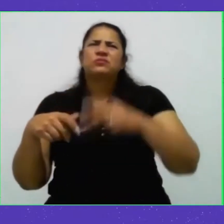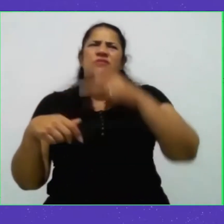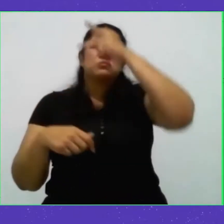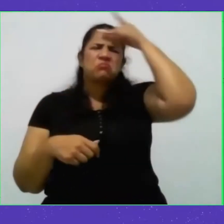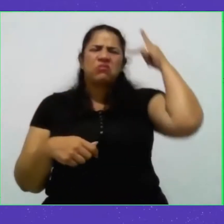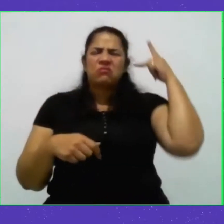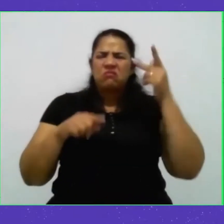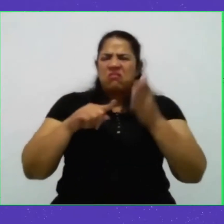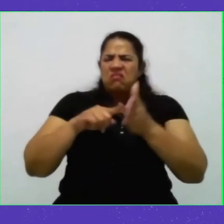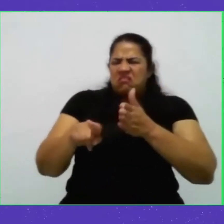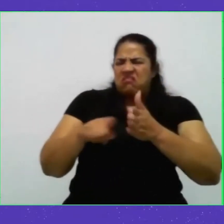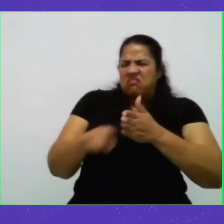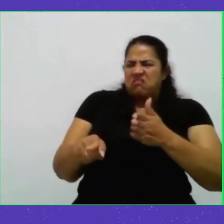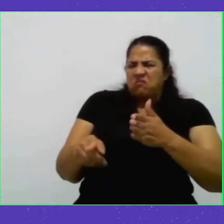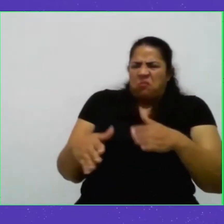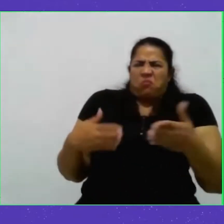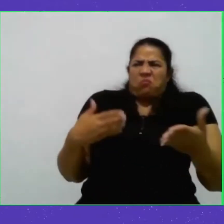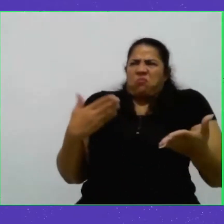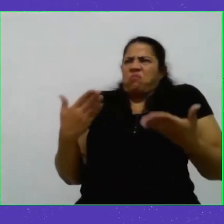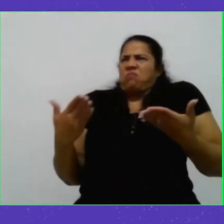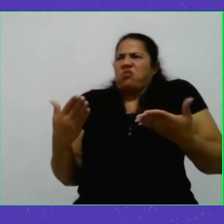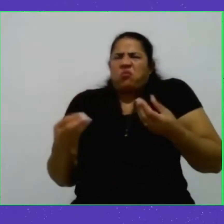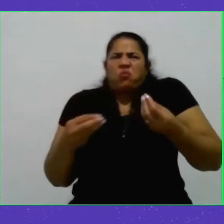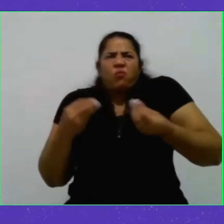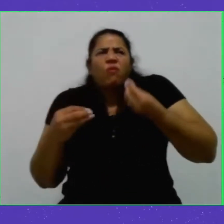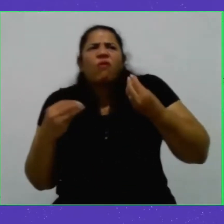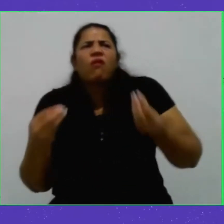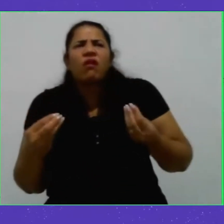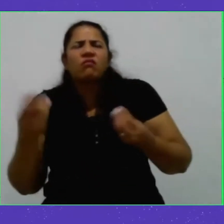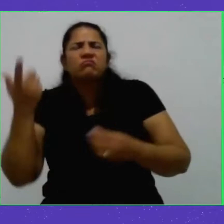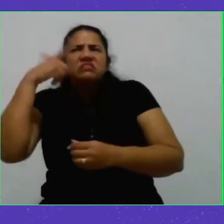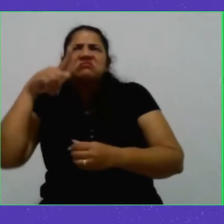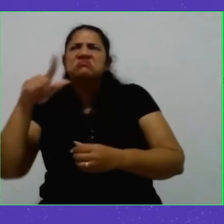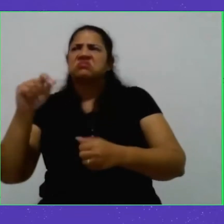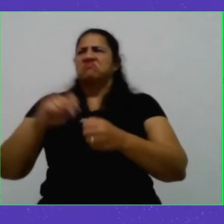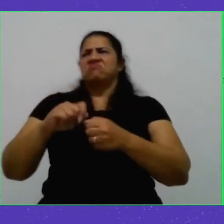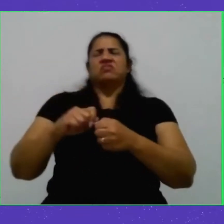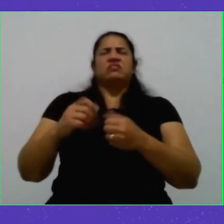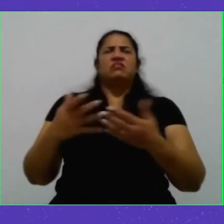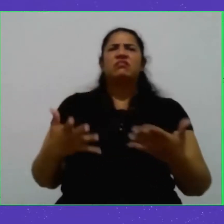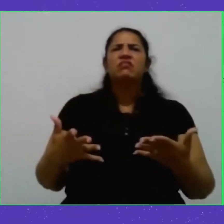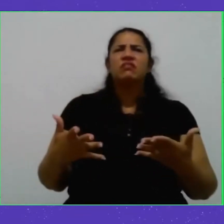isso? O Senhor falou assim: o que é mais fácil fazer?